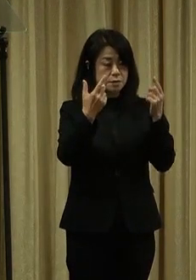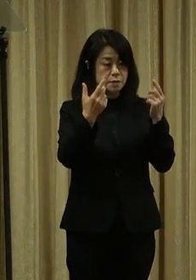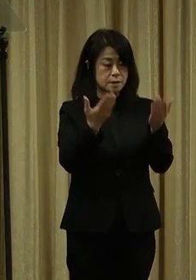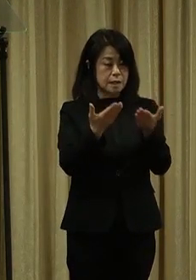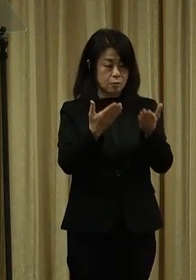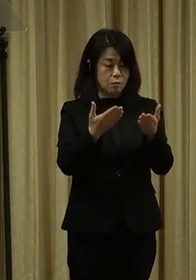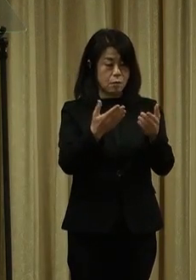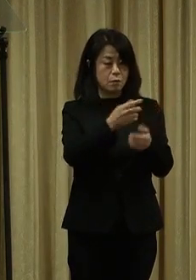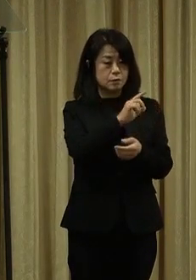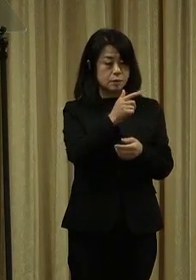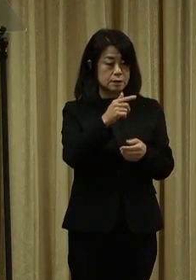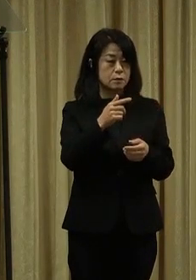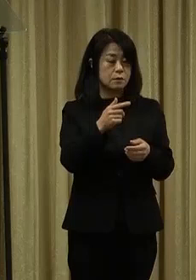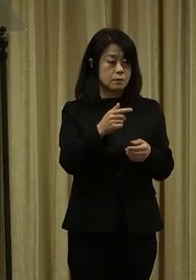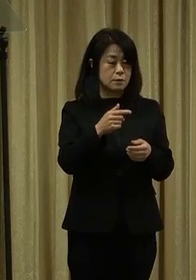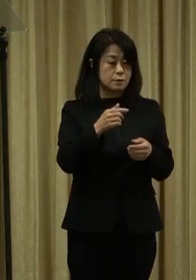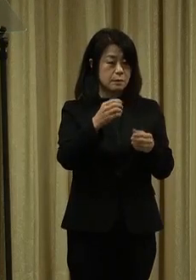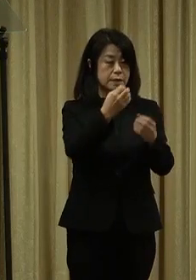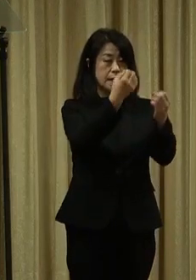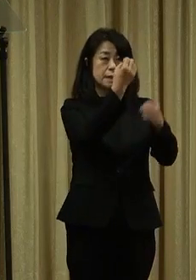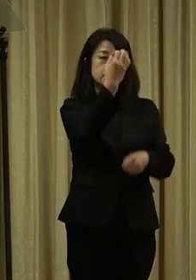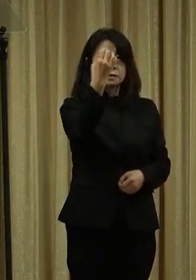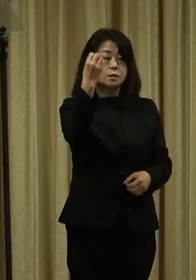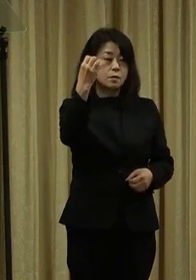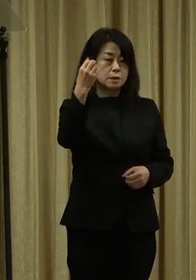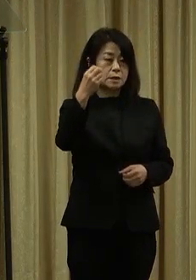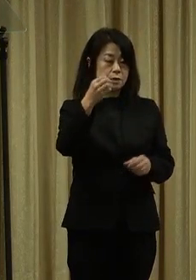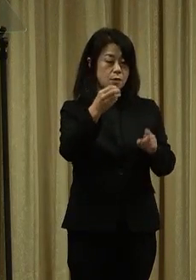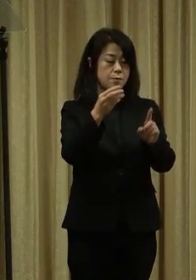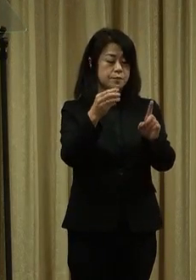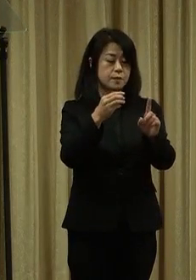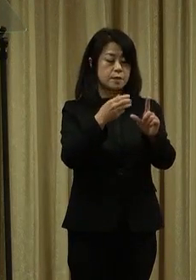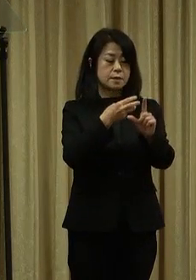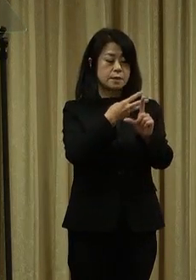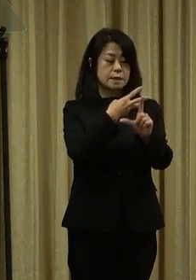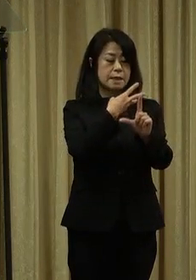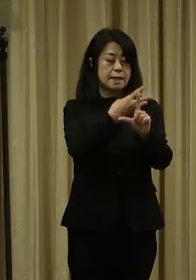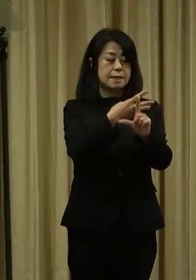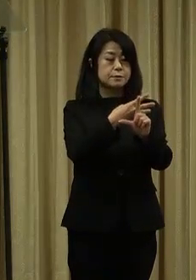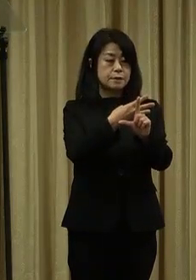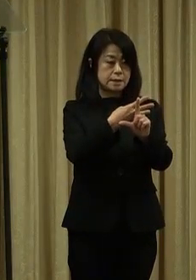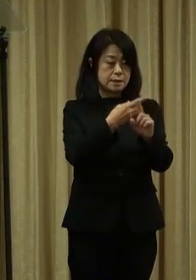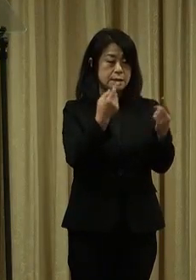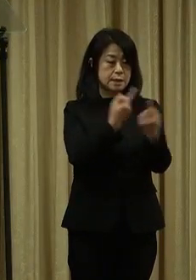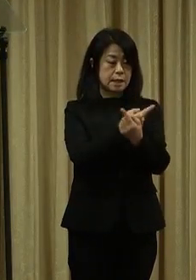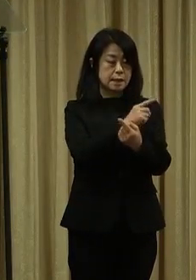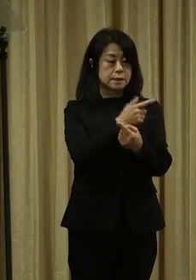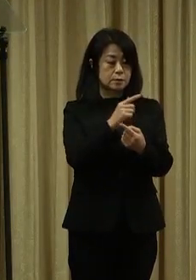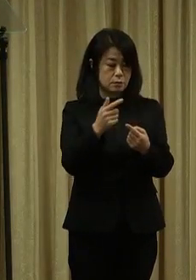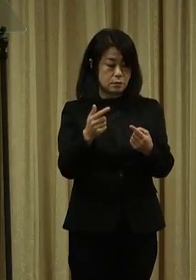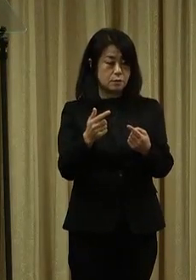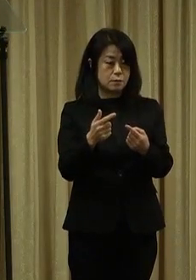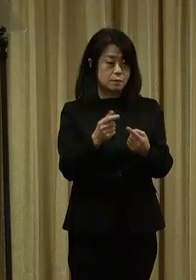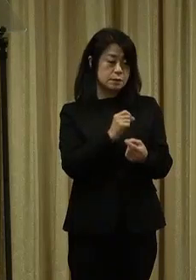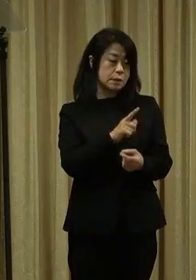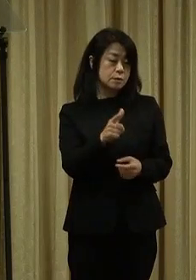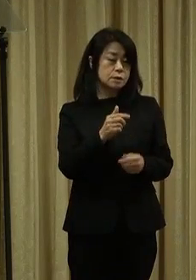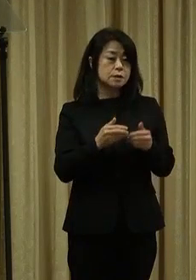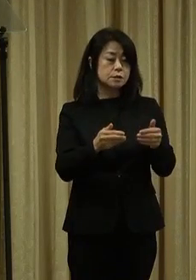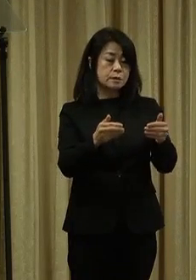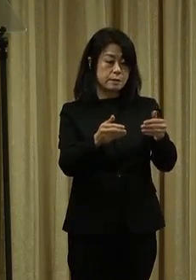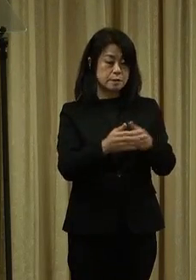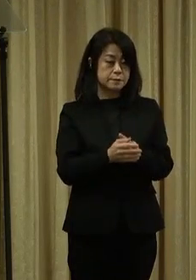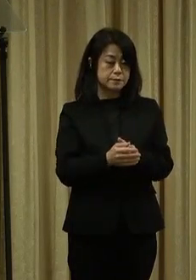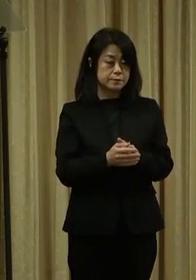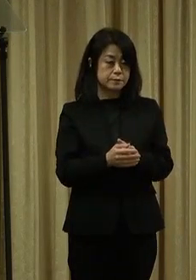明信号機の LED 化や太陽光発電設備の設置を計画的に進めてまいります。次